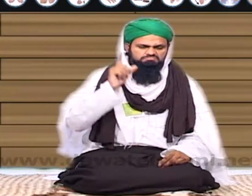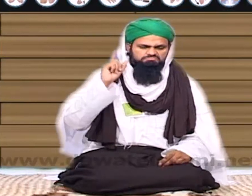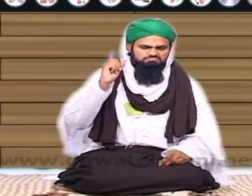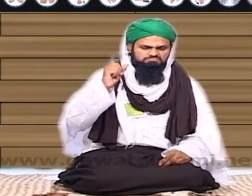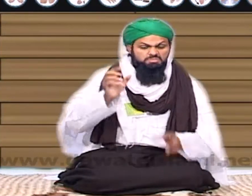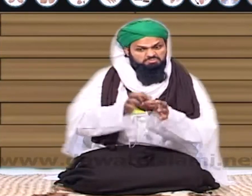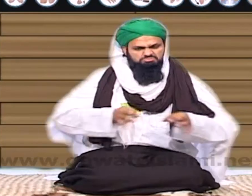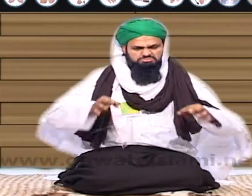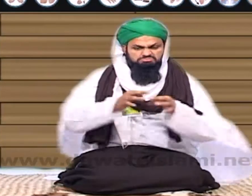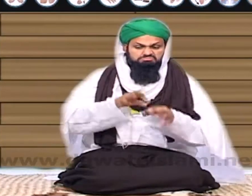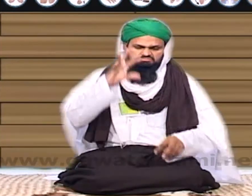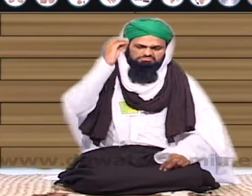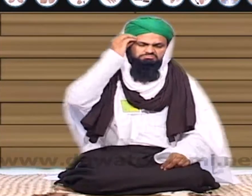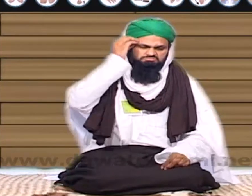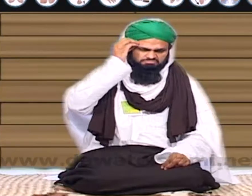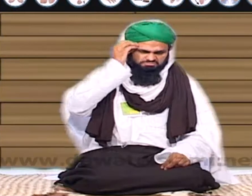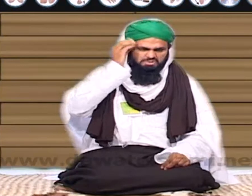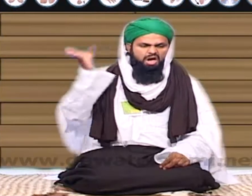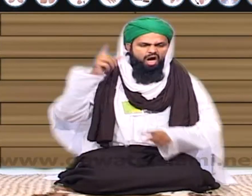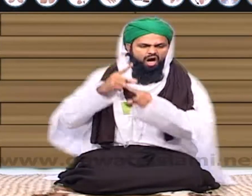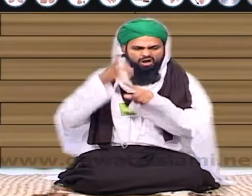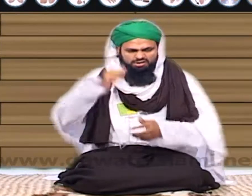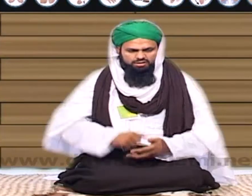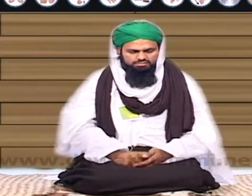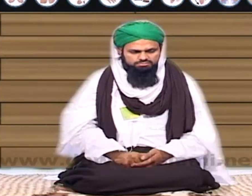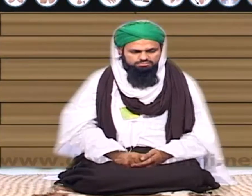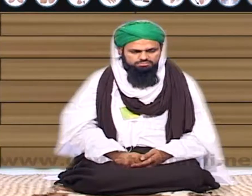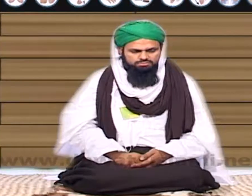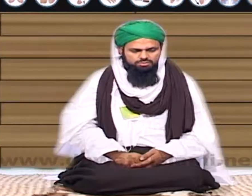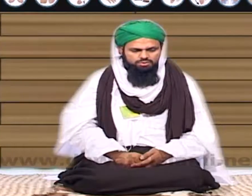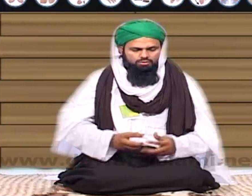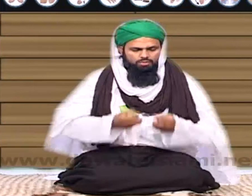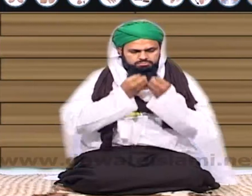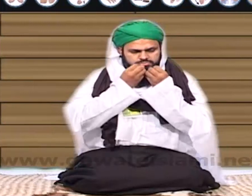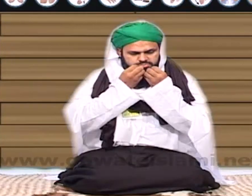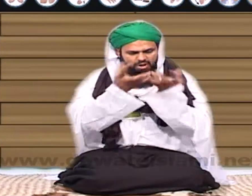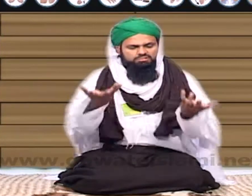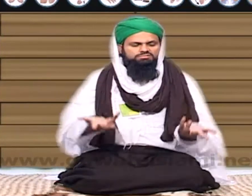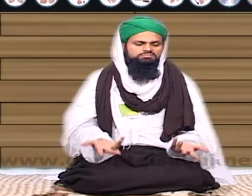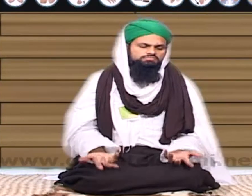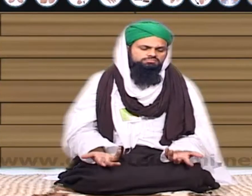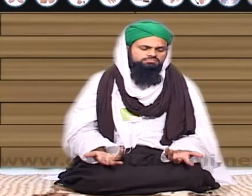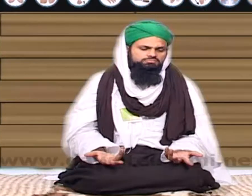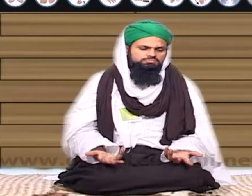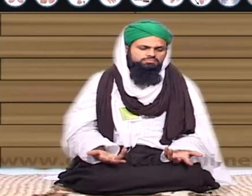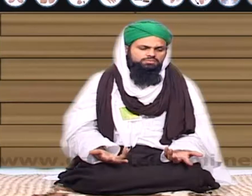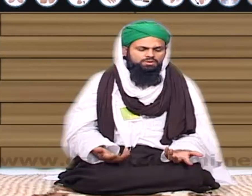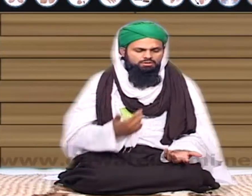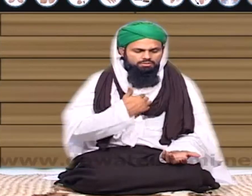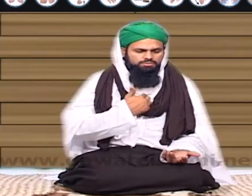کی سارے خاندان کو جانتا ہوں، یہ کون سا اچھا؟ تو اس نے بھی میرے بارے میں تھوڑی بھڑاس نکالی. تو آپ نے بڑی شرافت